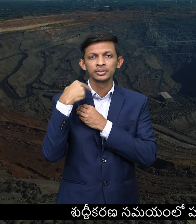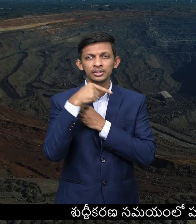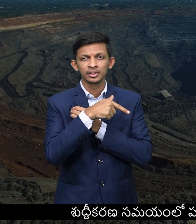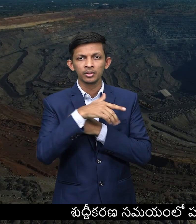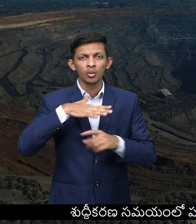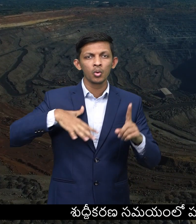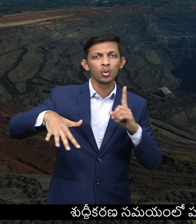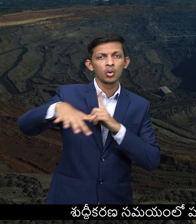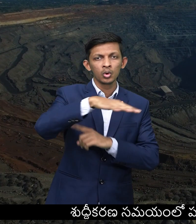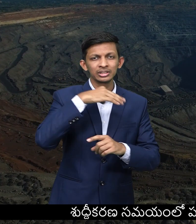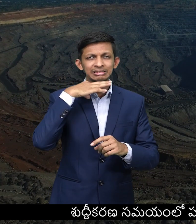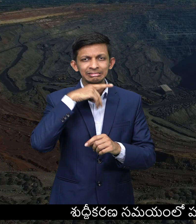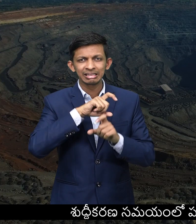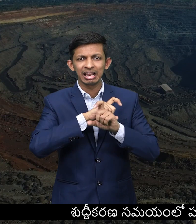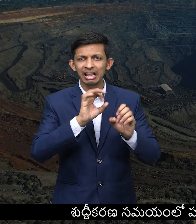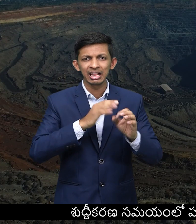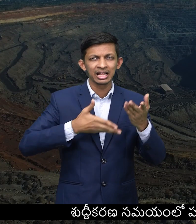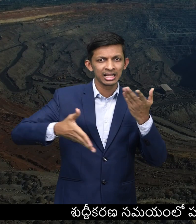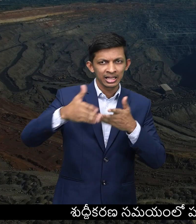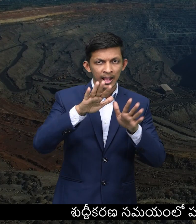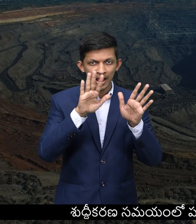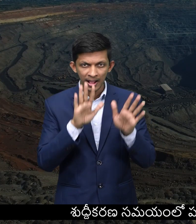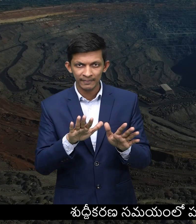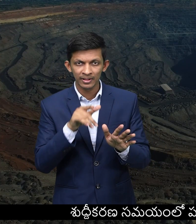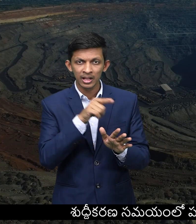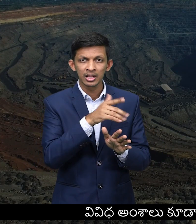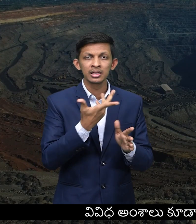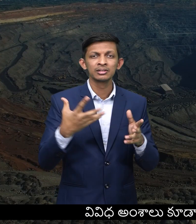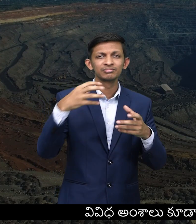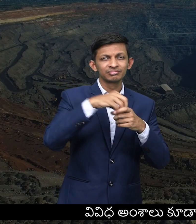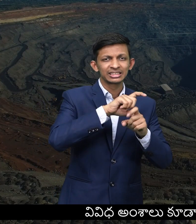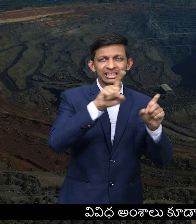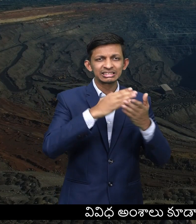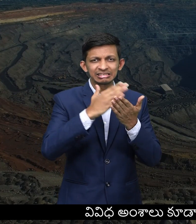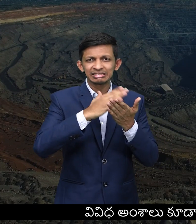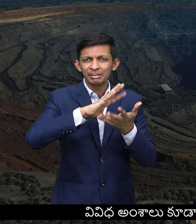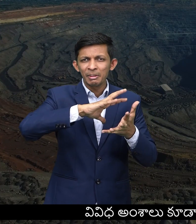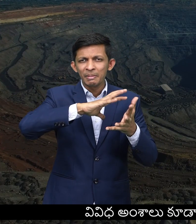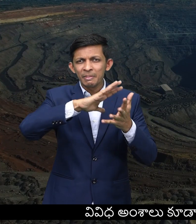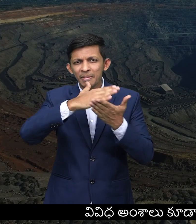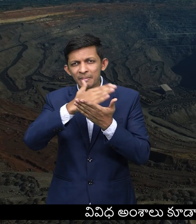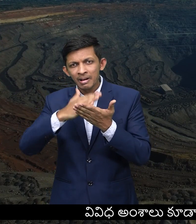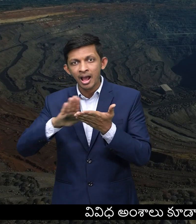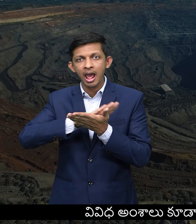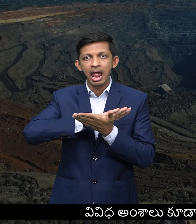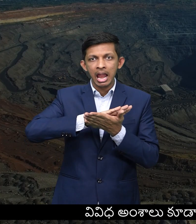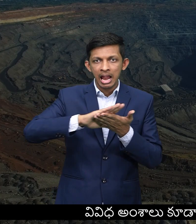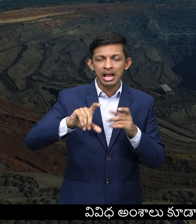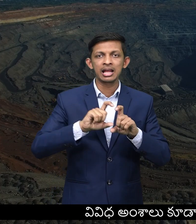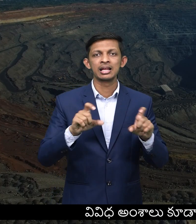సమయంలో పర్యావరణ కాలుష్యానికి కారణమయ్యే వివిధ అంశాలు కూడా